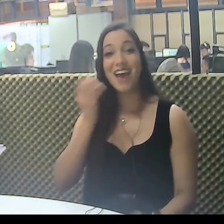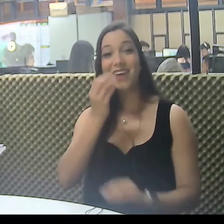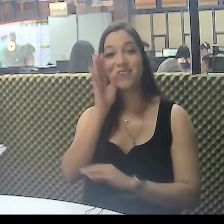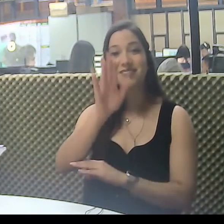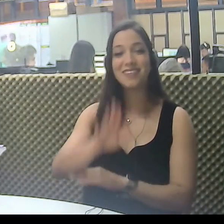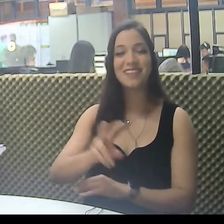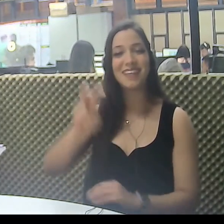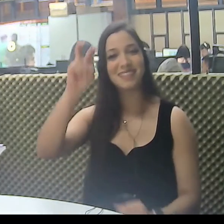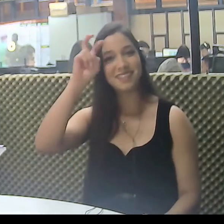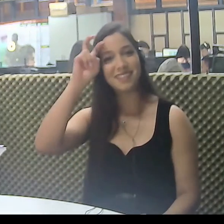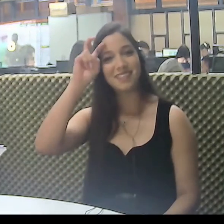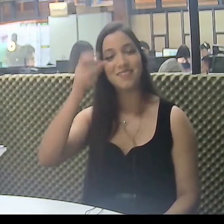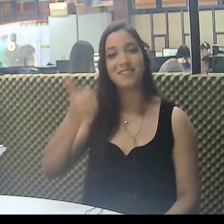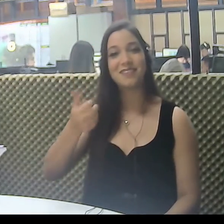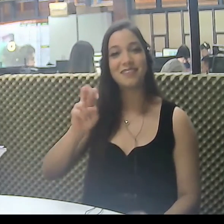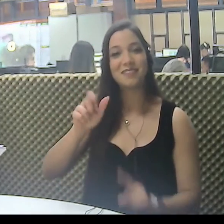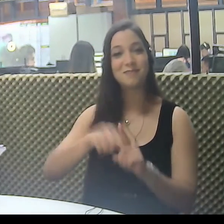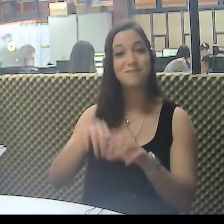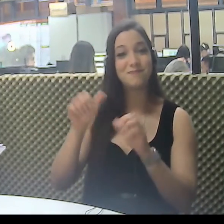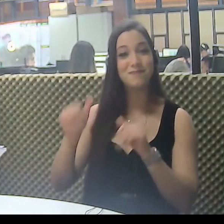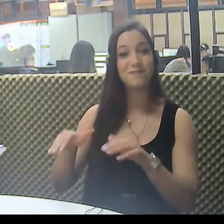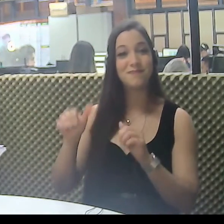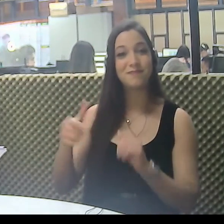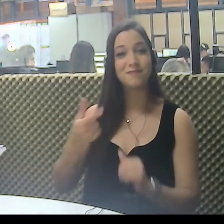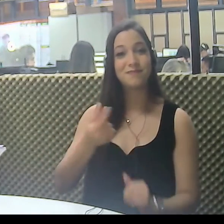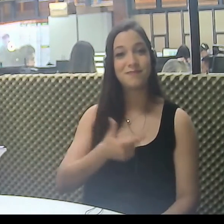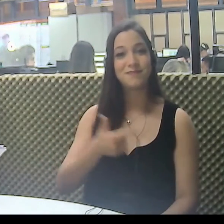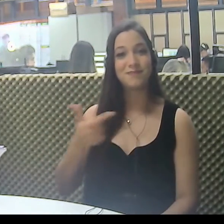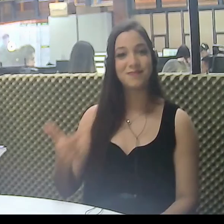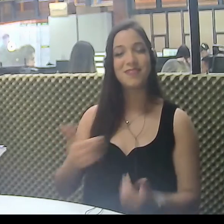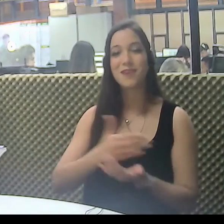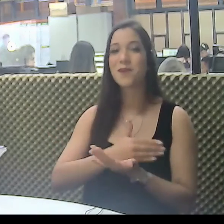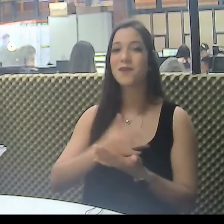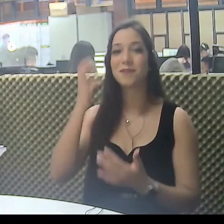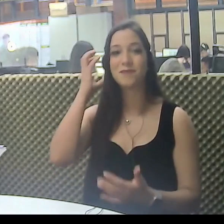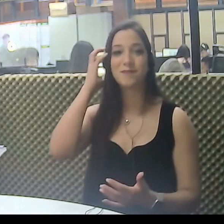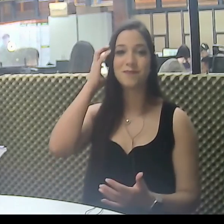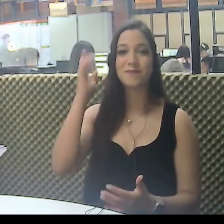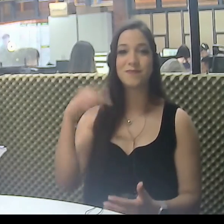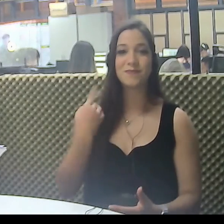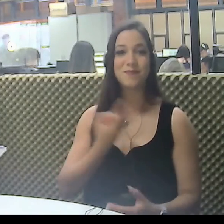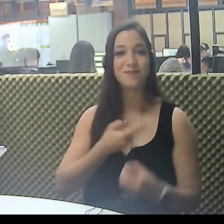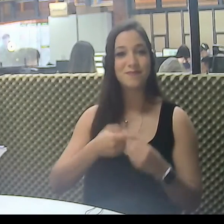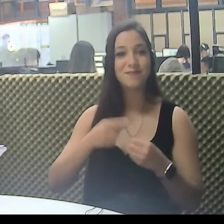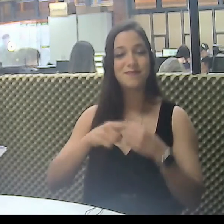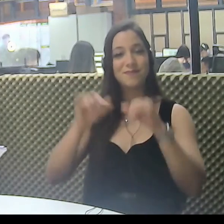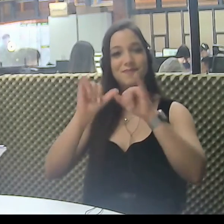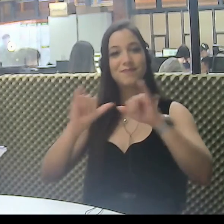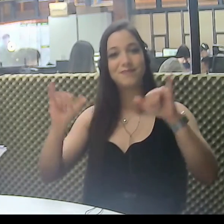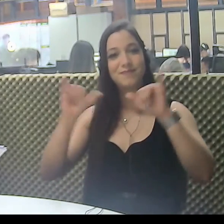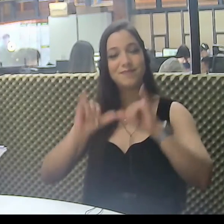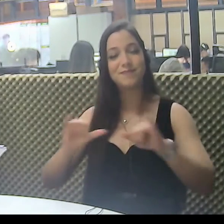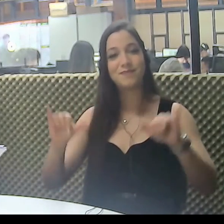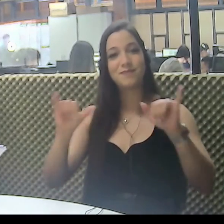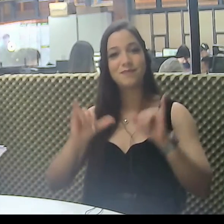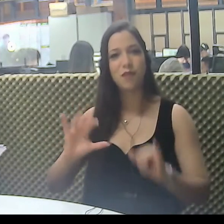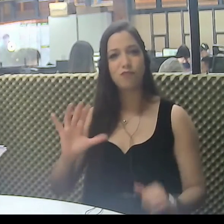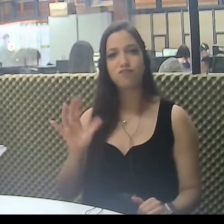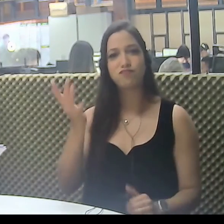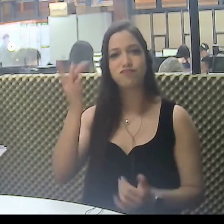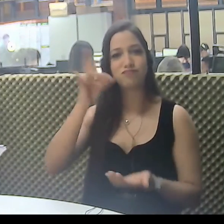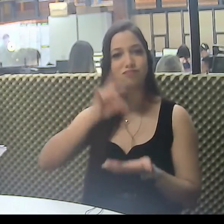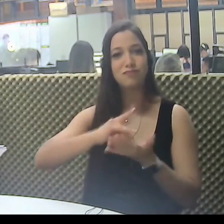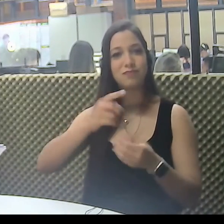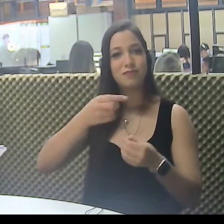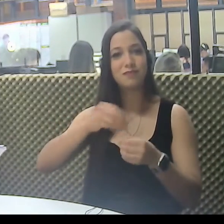Boa tarde, quinta-feira, 15 de setembro de 2022. Está no ar a Rádio Nossa Cidade com um boletim de notícias sobre o que de fato